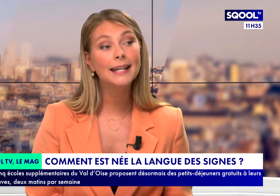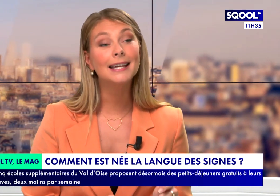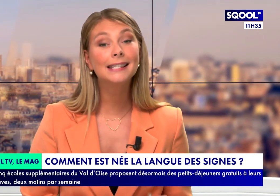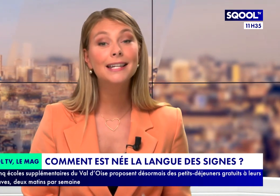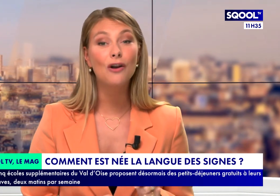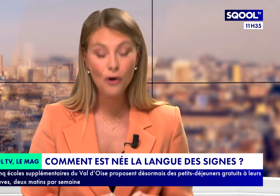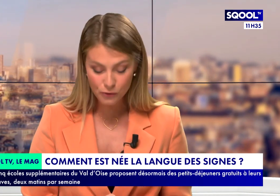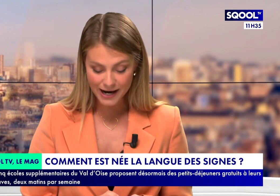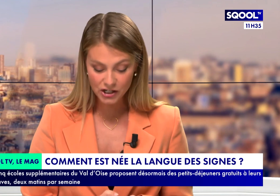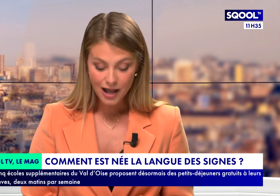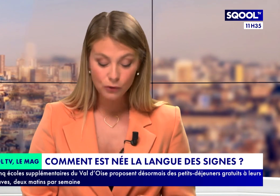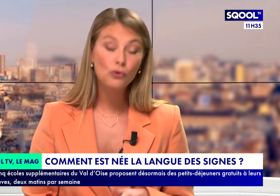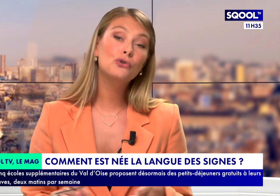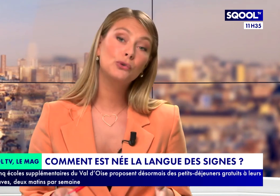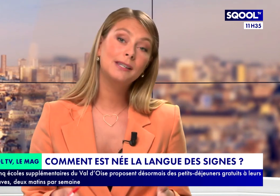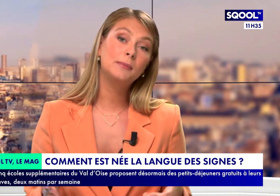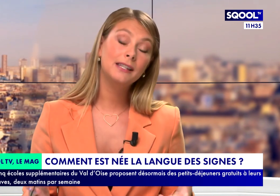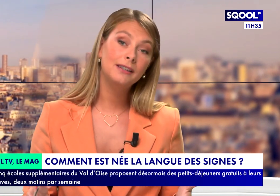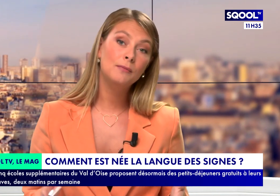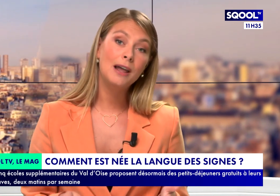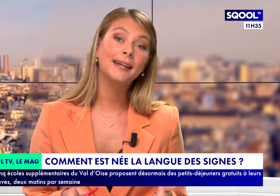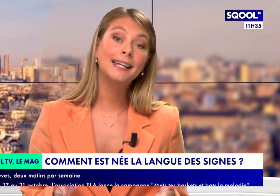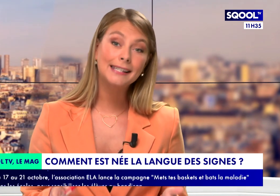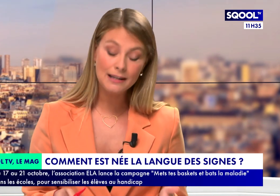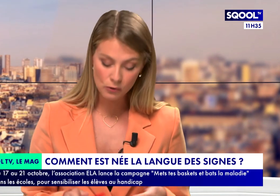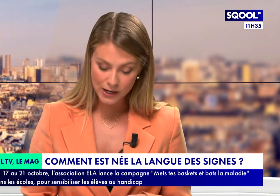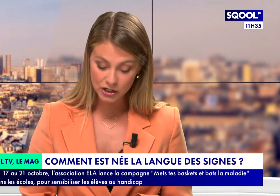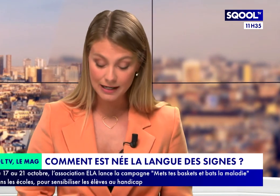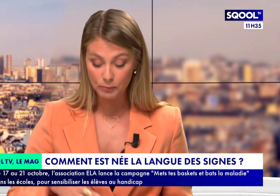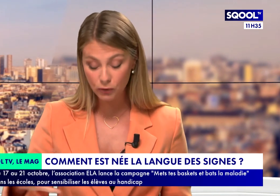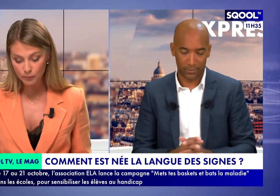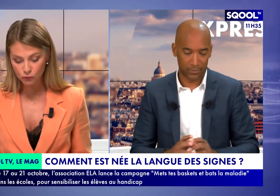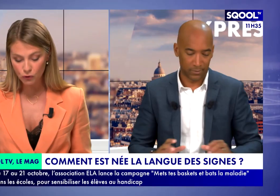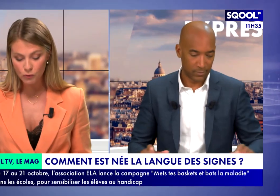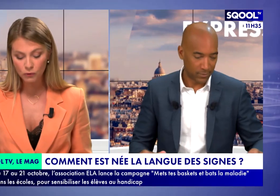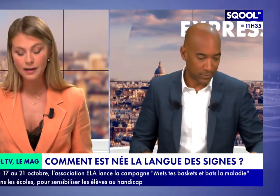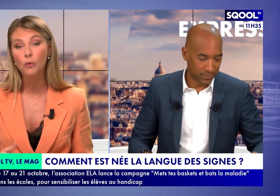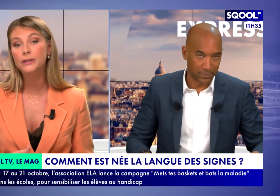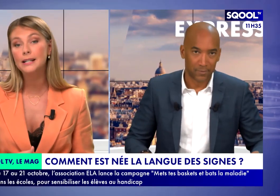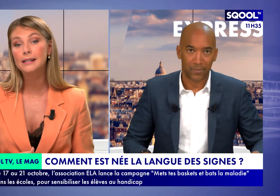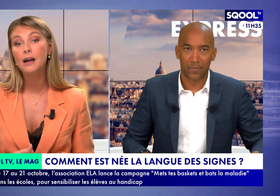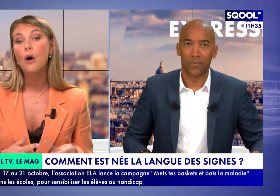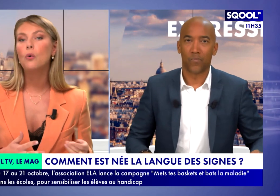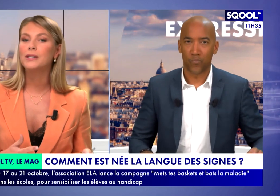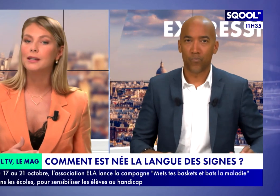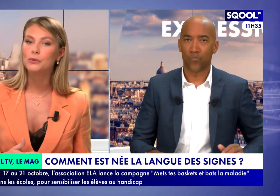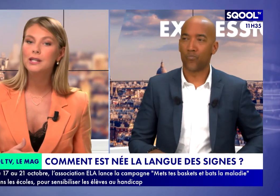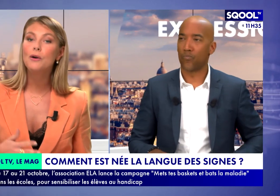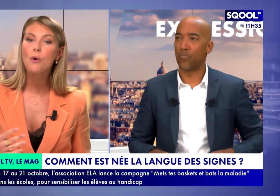Sing Language. Donc, aujourd'hui, c'est bien évidemment l'American Sing Language qui est la plus répandue dans le monde car on l'utilise aux États-Unis, au